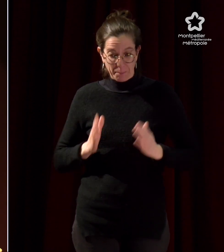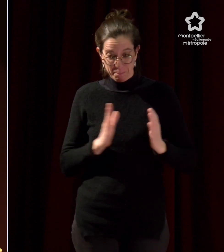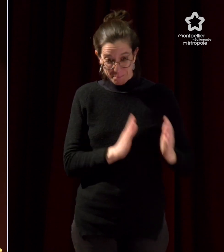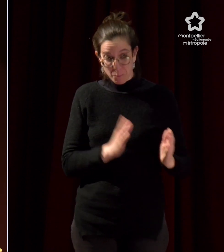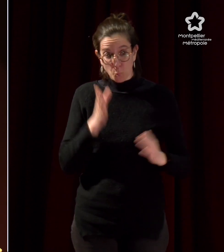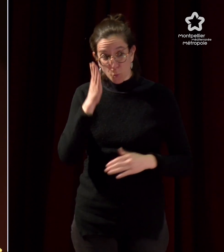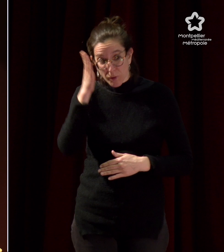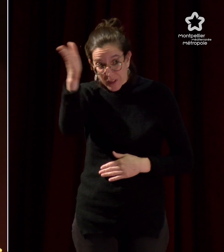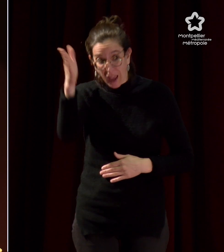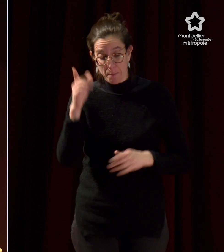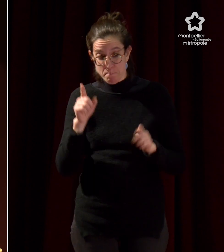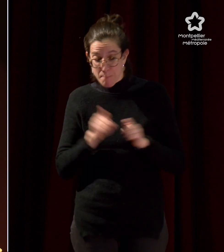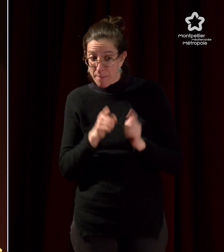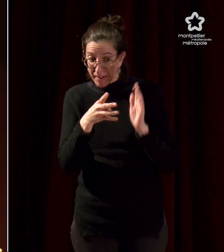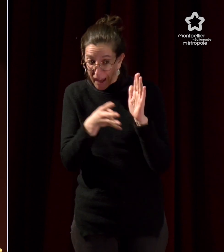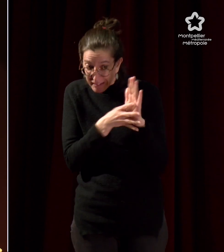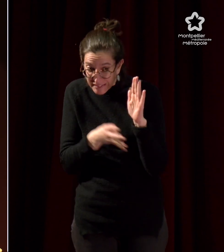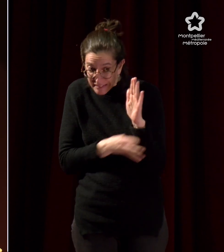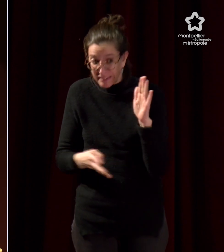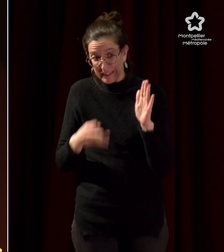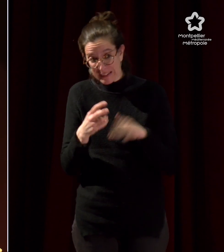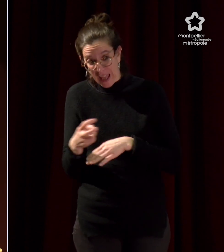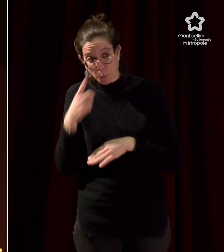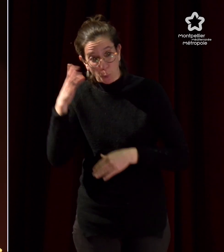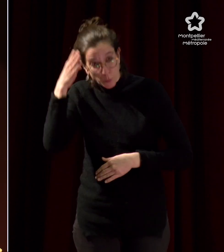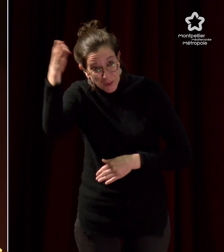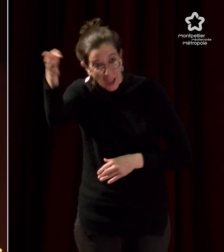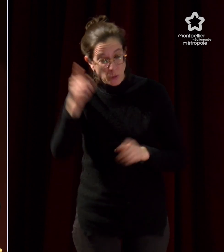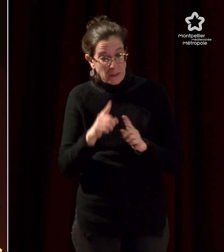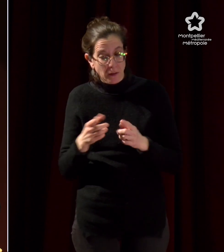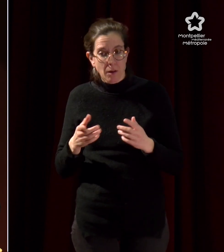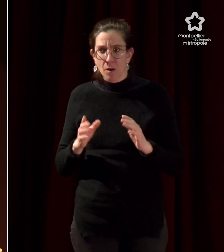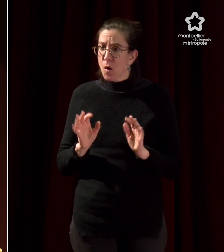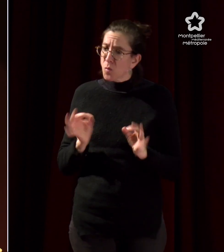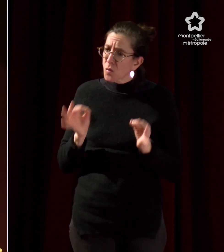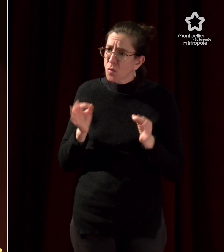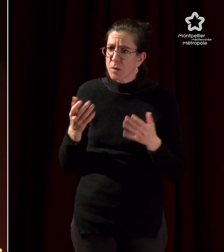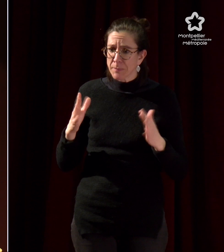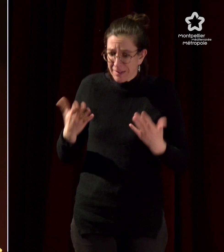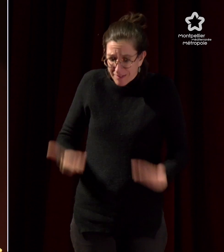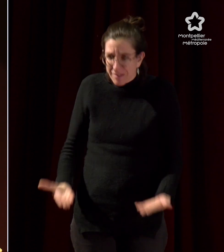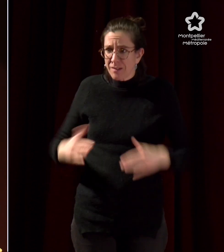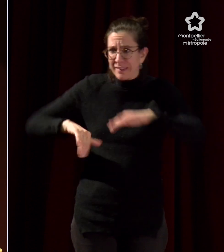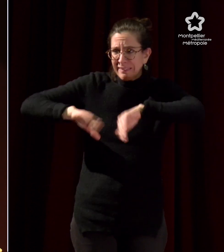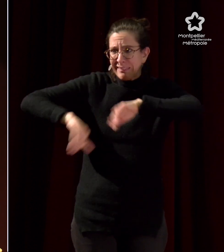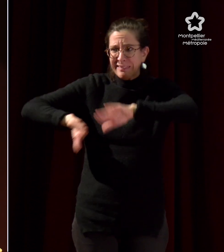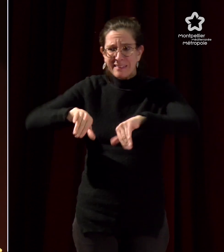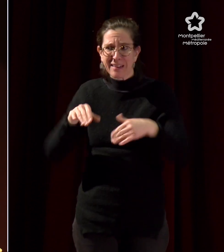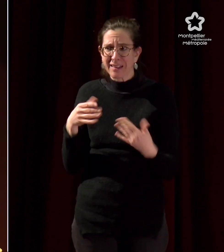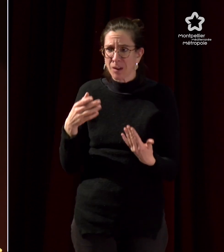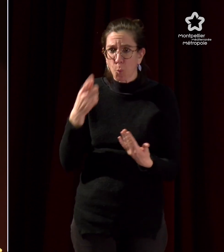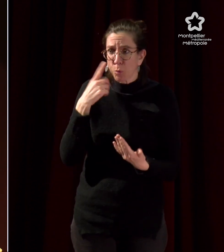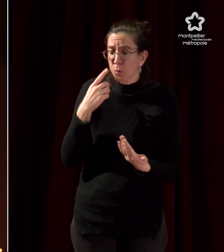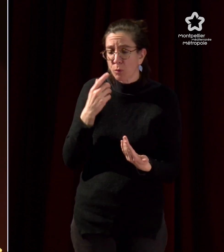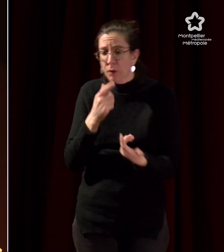s'en priverait. Oui, alors on pourrait imaginer ça, mais ce pourquoi on trie, c'est vraiment des maladies où